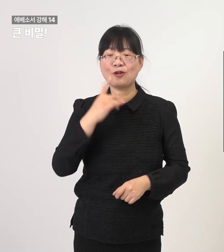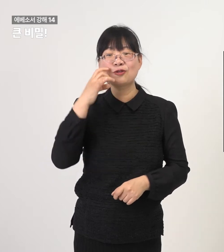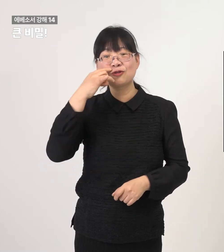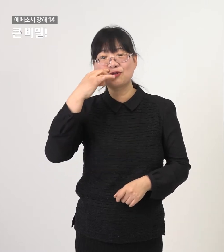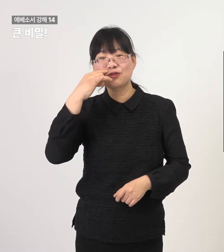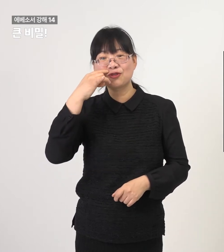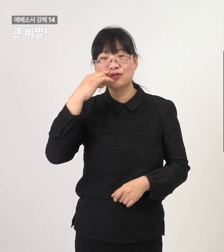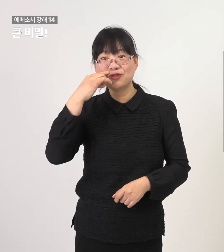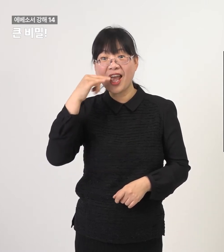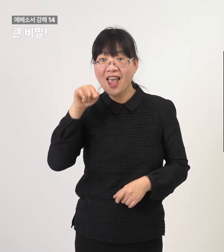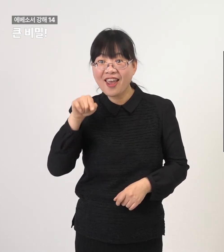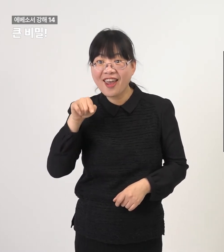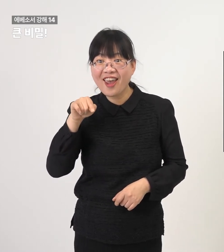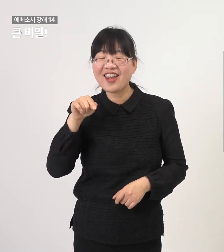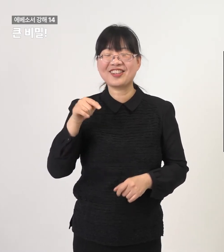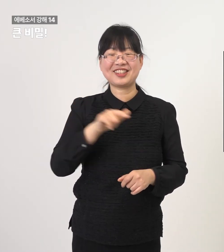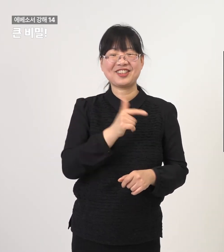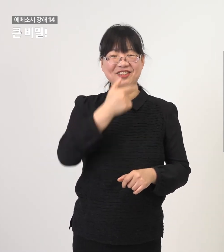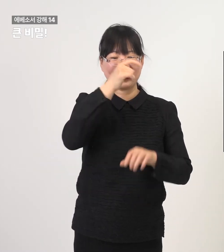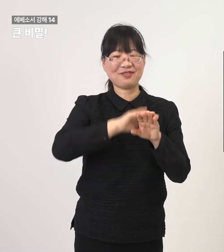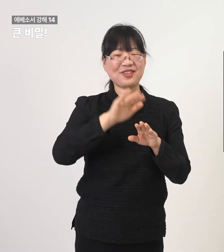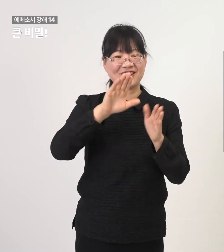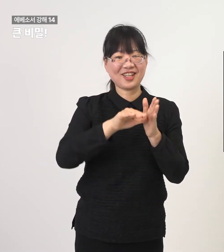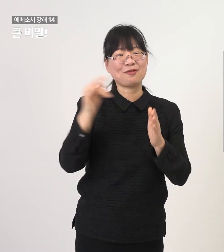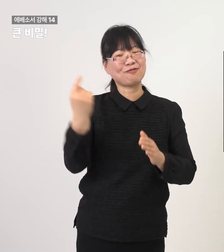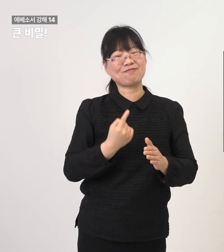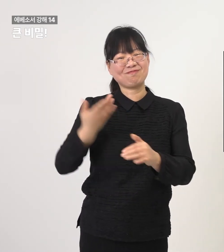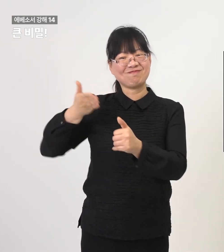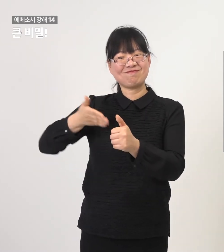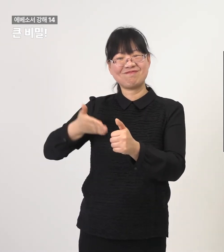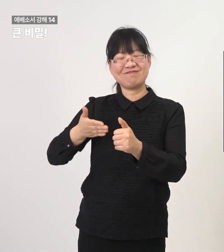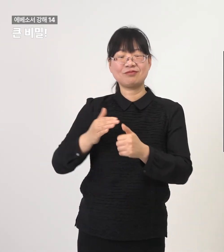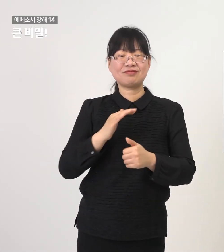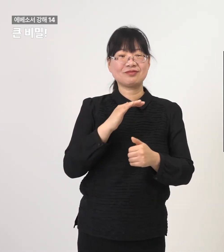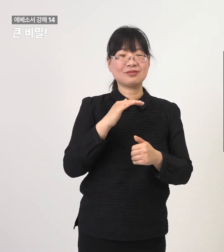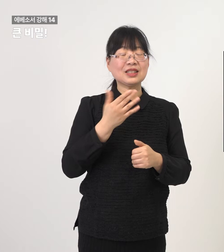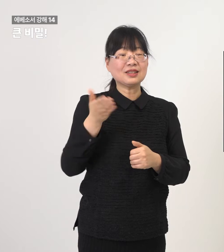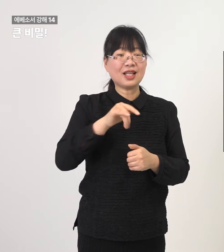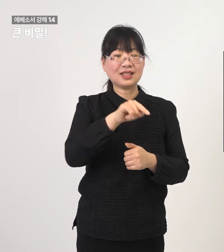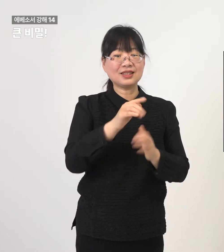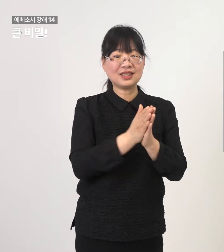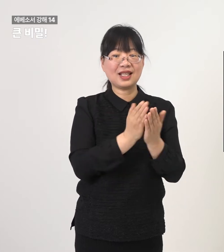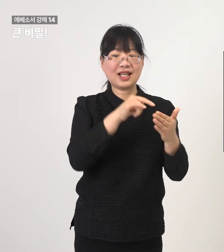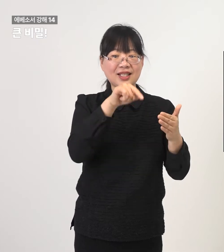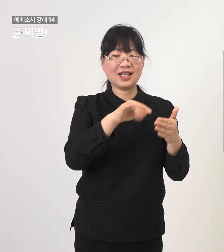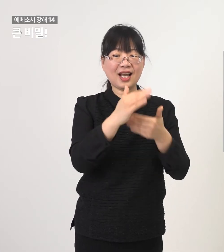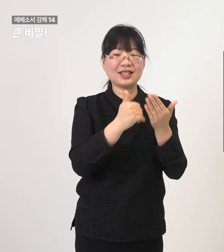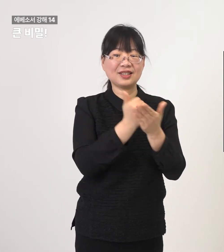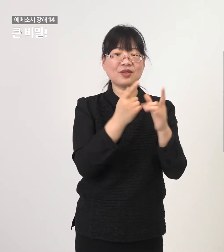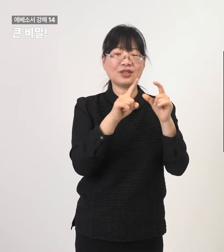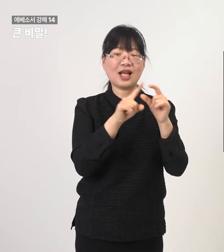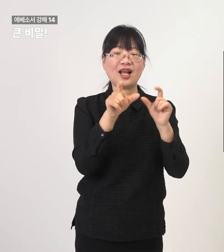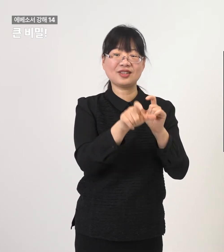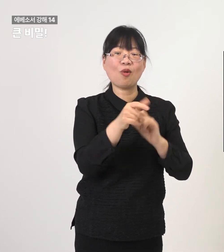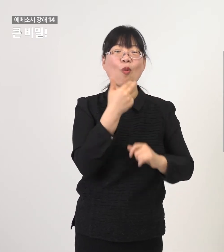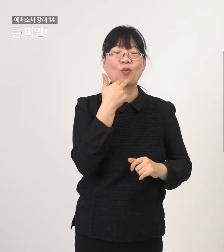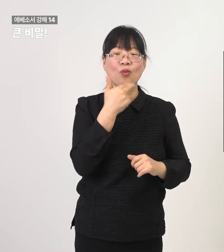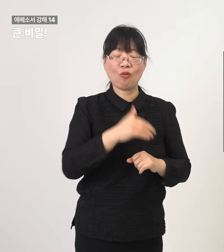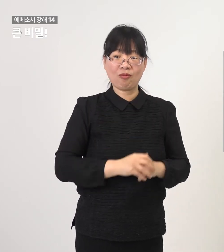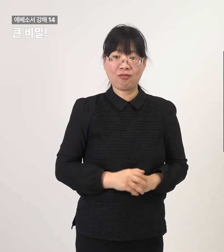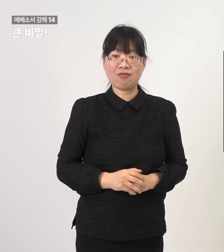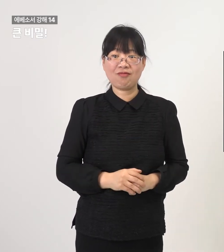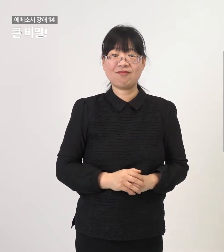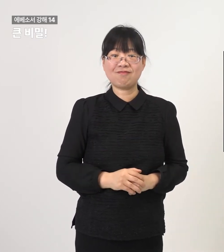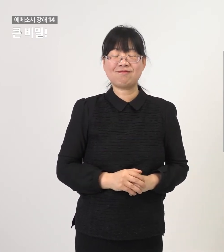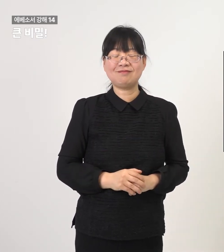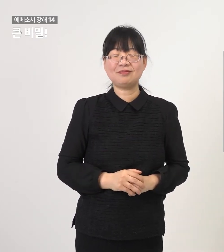궁금하면 저녁 예배에 나오세요. 하나님이라는 단어가 그 책에 없어요. 하나님이라는 단어가. 놀랍게도